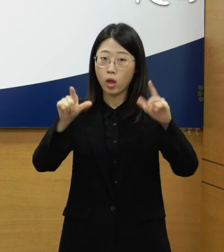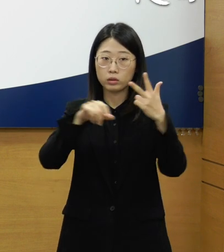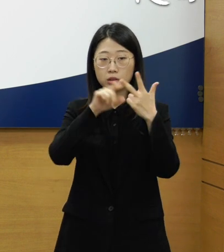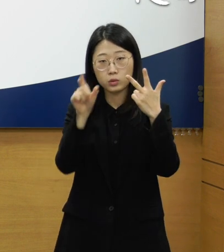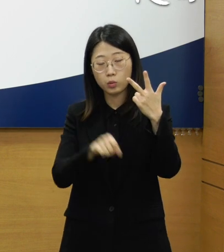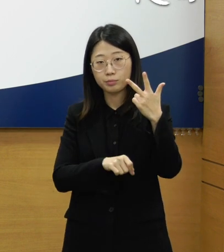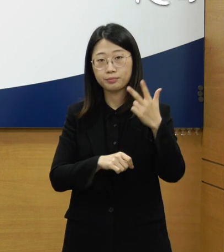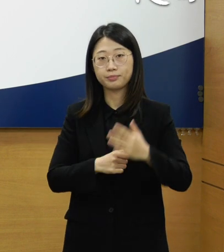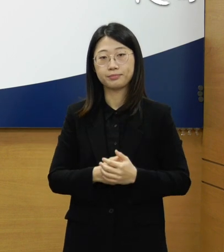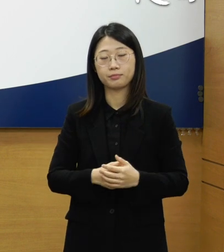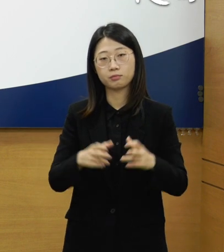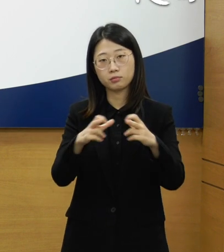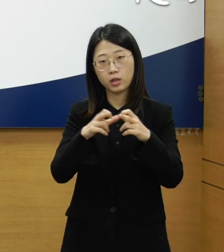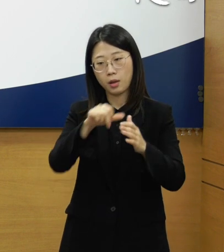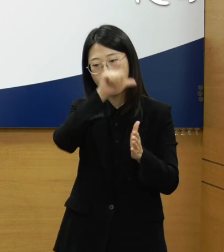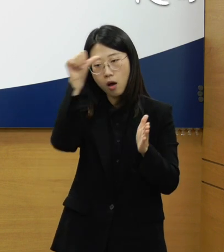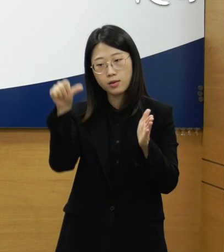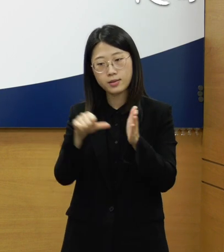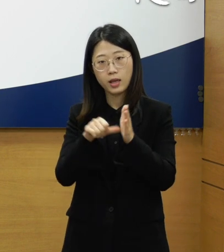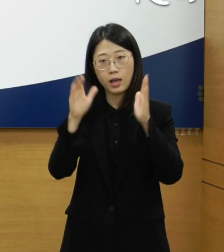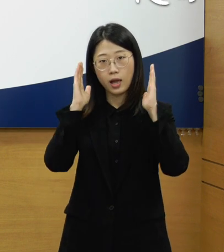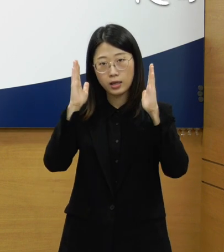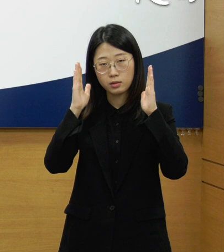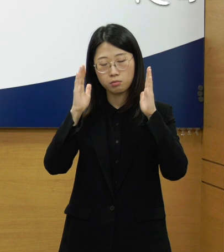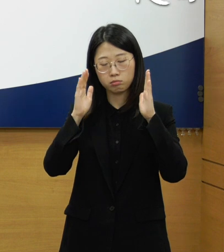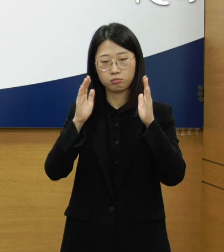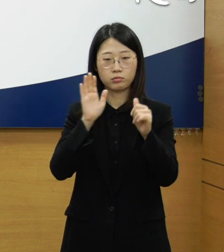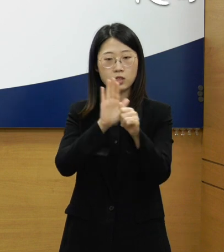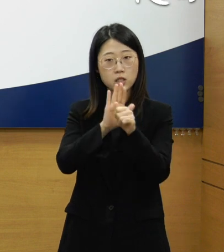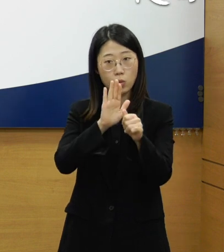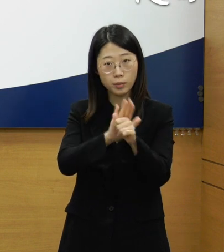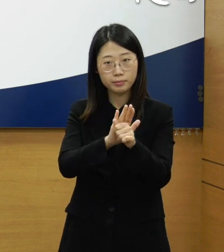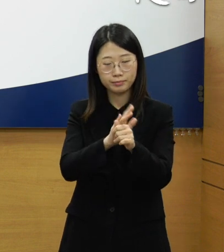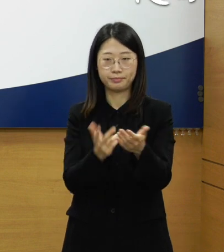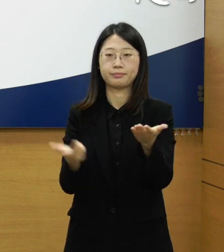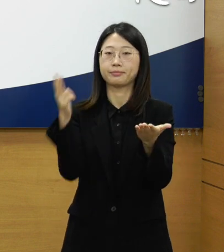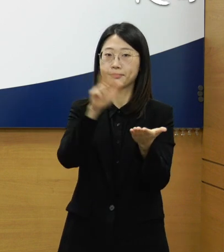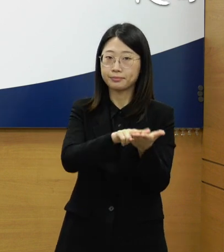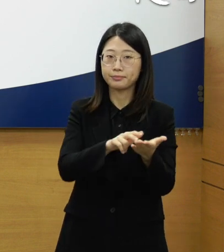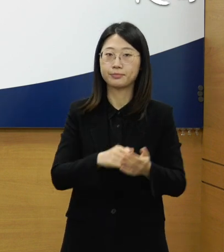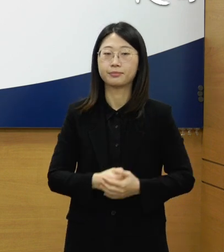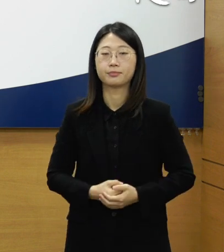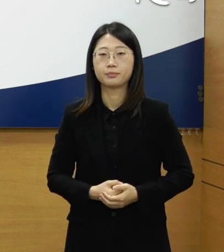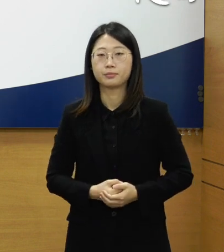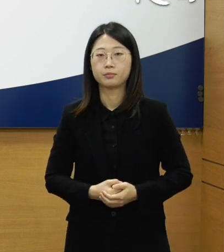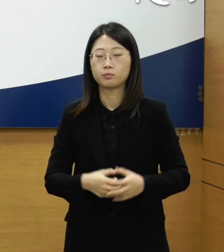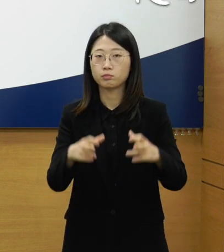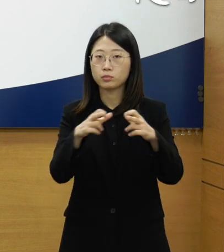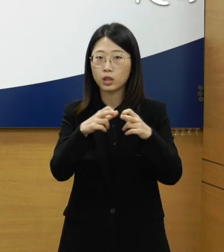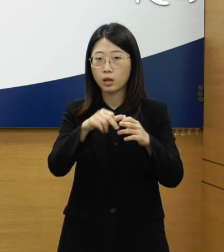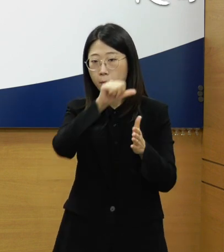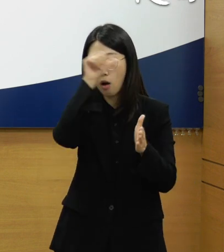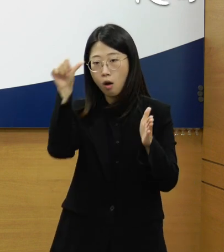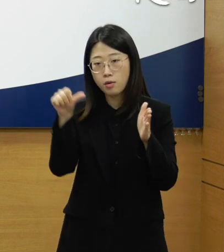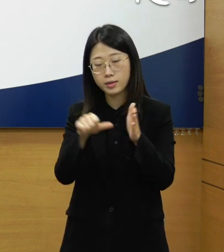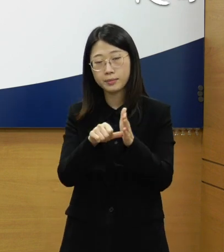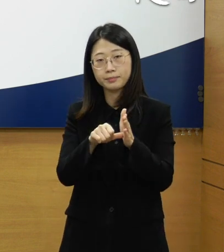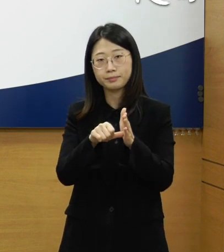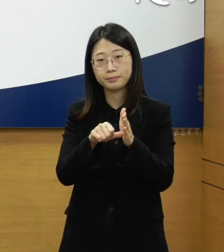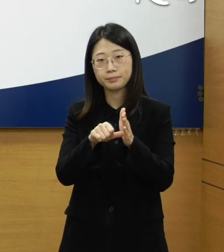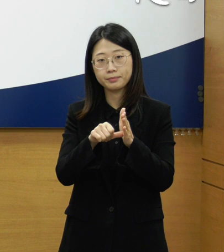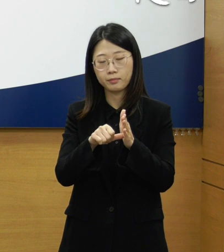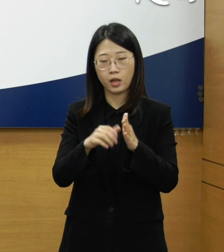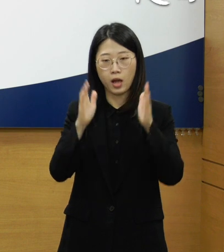7월에는 장애인 평생학습 지원에 관한 조례를 제정하고 장애인